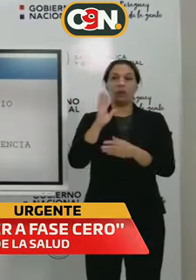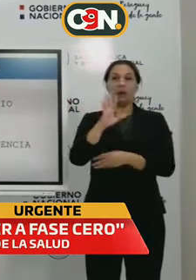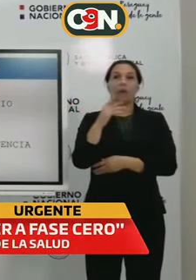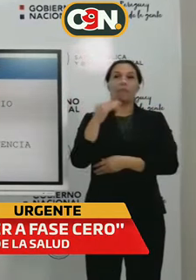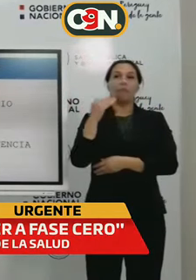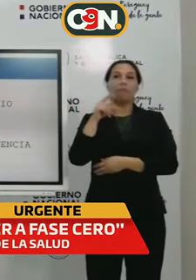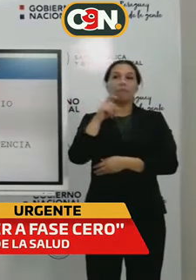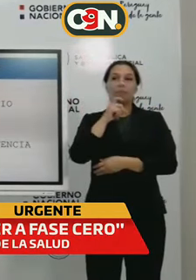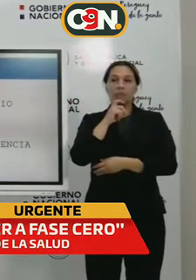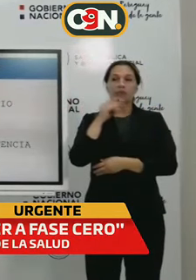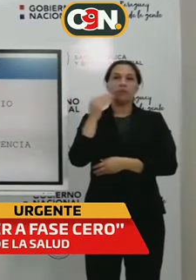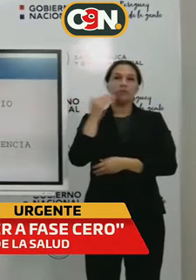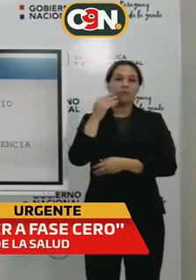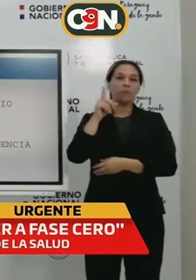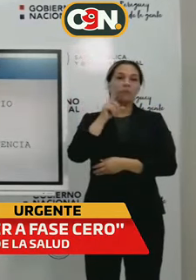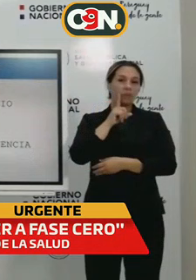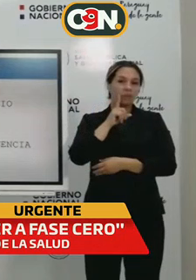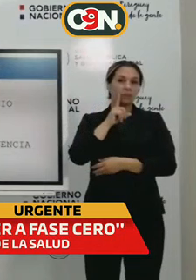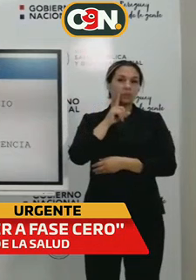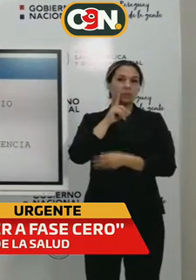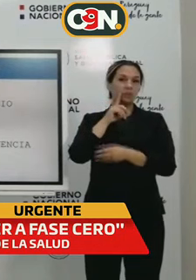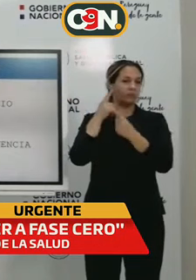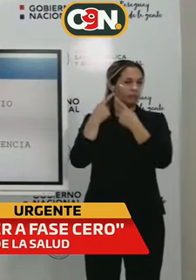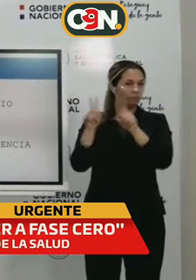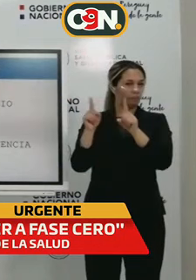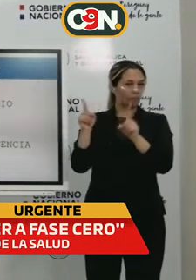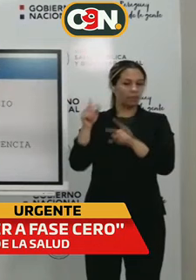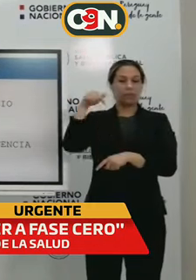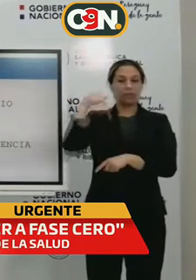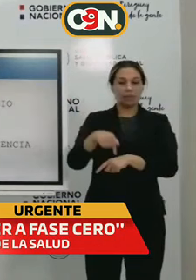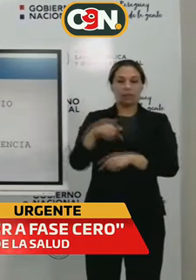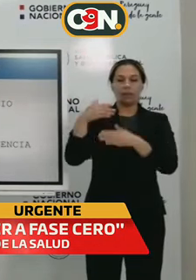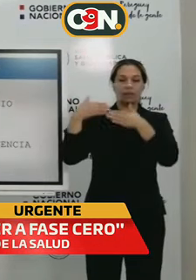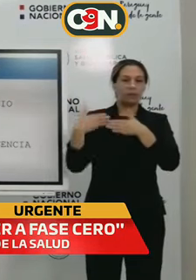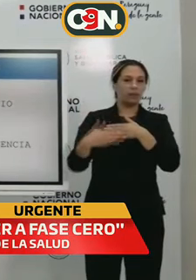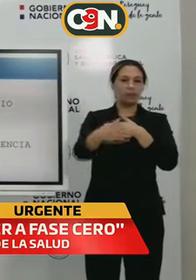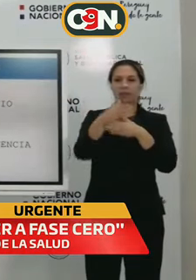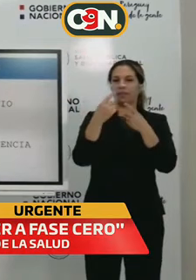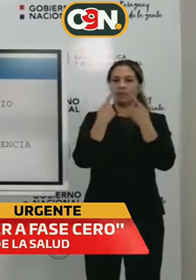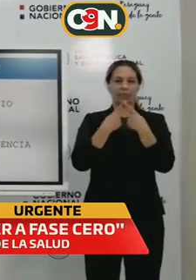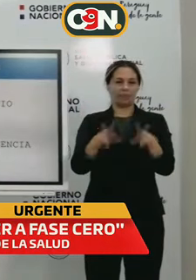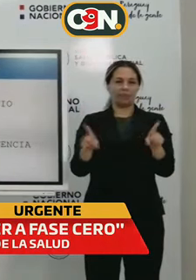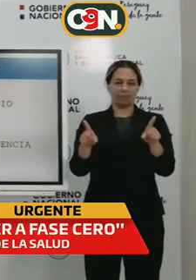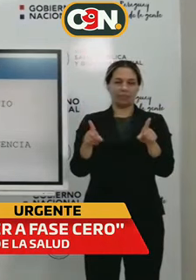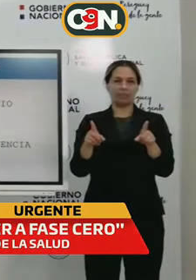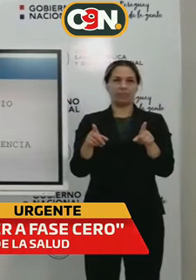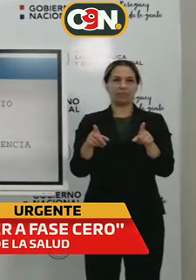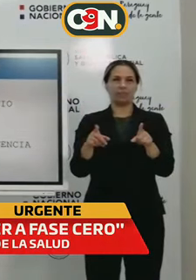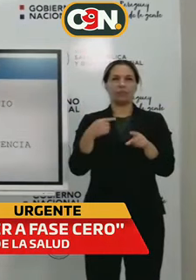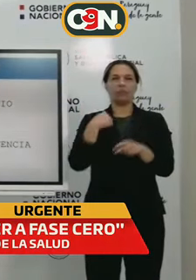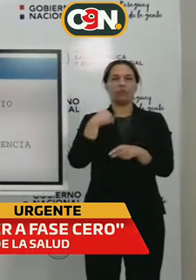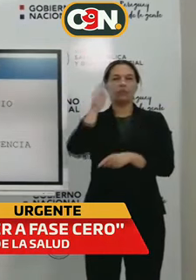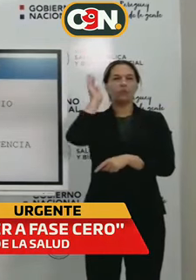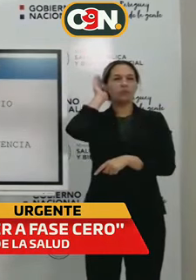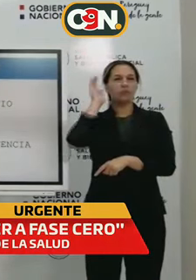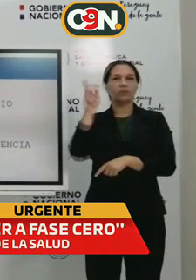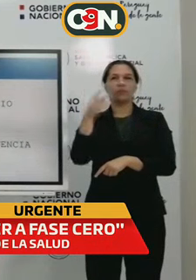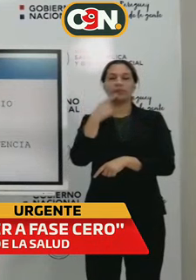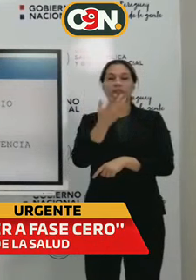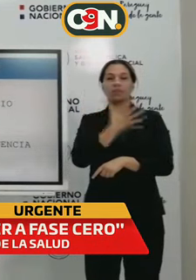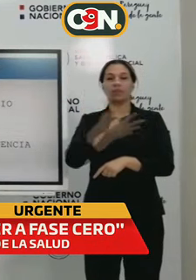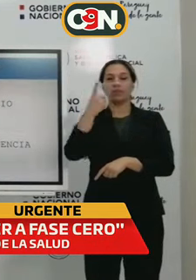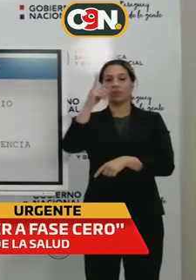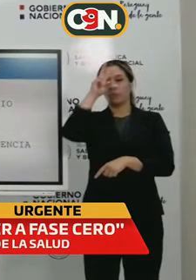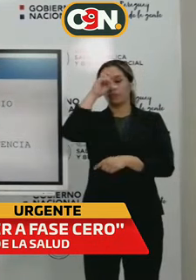de octubre, noviembre, diciembre. Por un lado, tenemos un sistema de salud fortalecido. Le escuchaba decir a la directora del